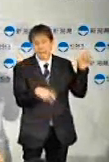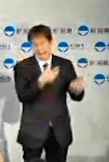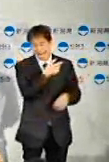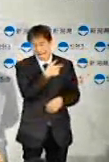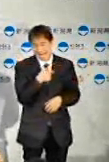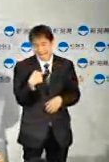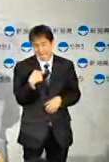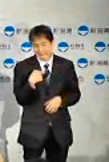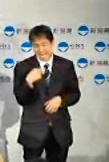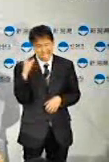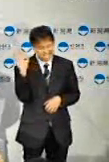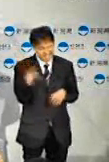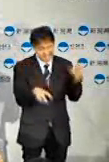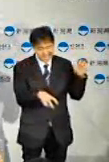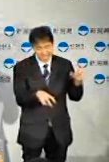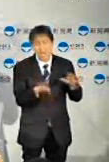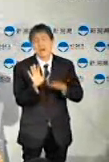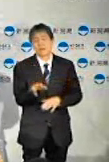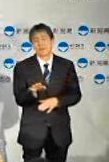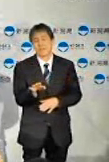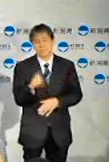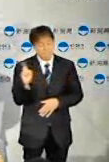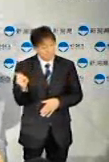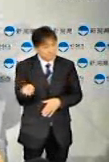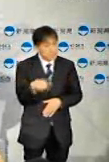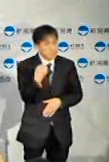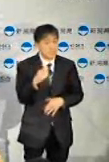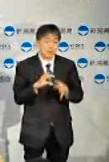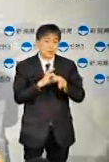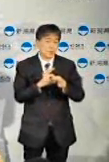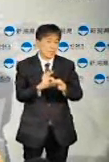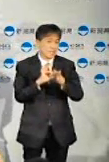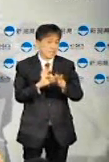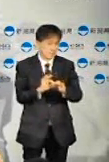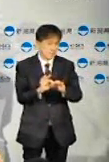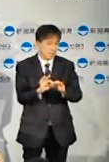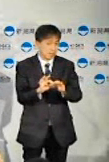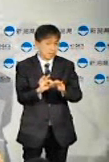たということで、自然との関わりというところについて言えば、